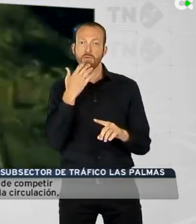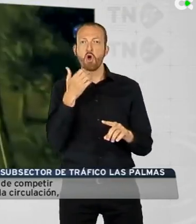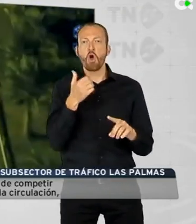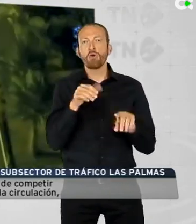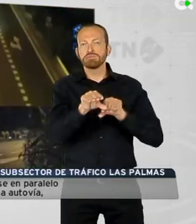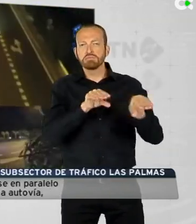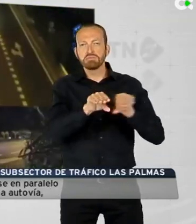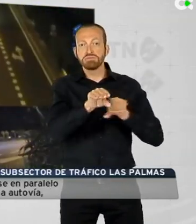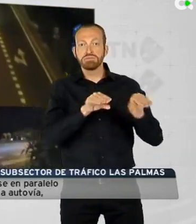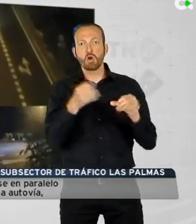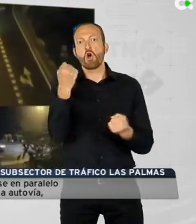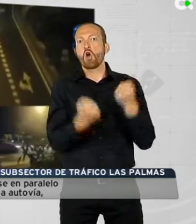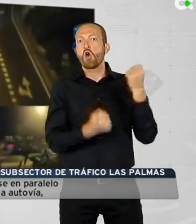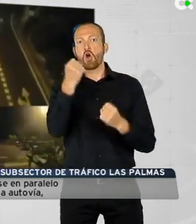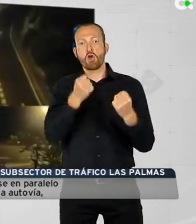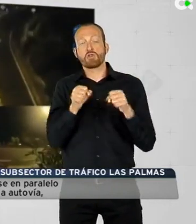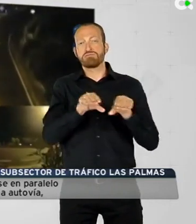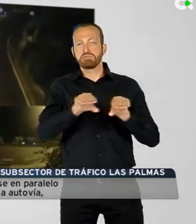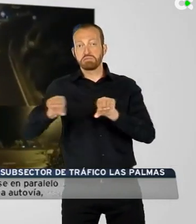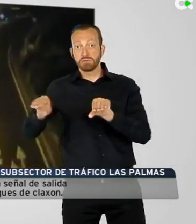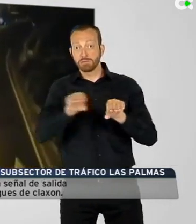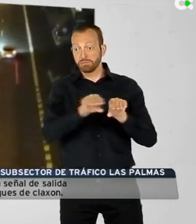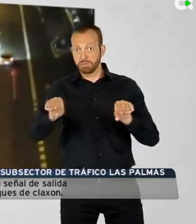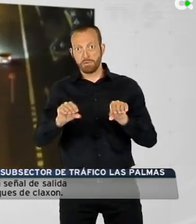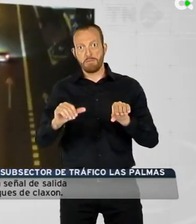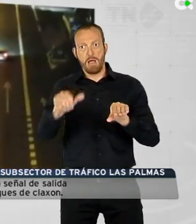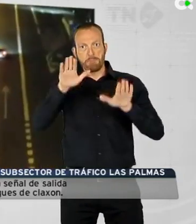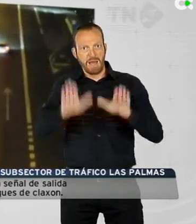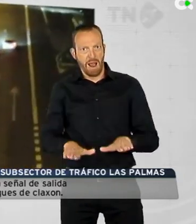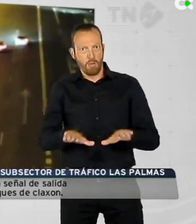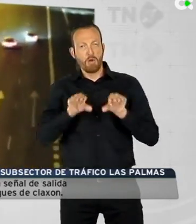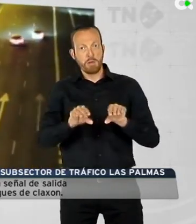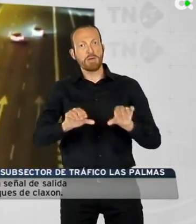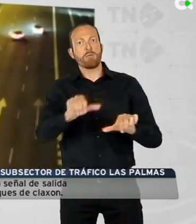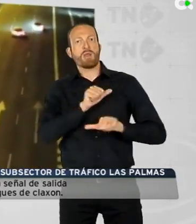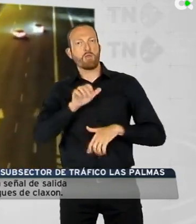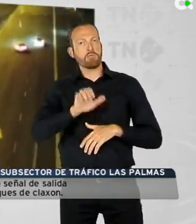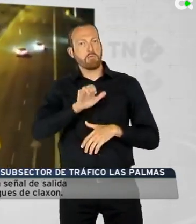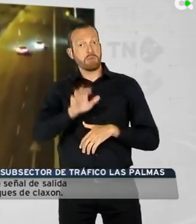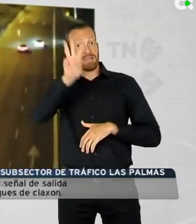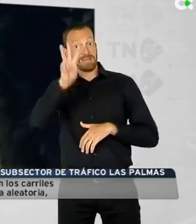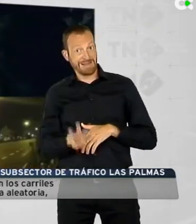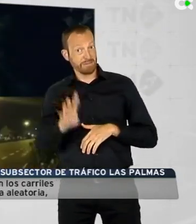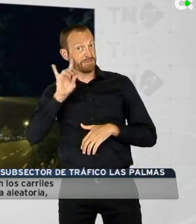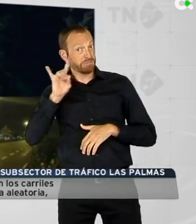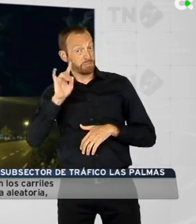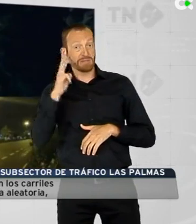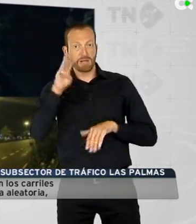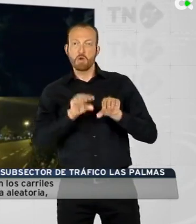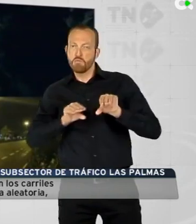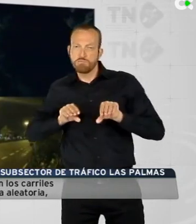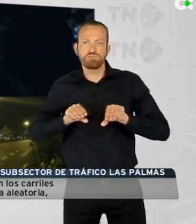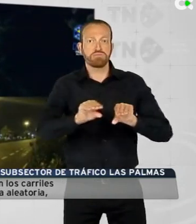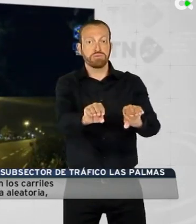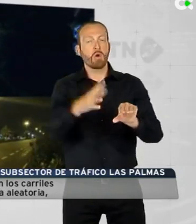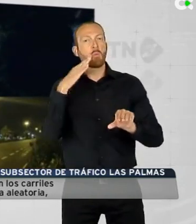retenía la circulación, colocándose en paralelo en plena autovía, esperando la señal de salida con tres toques de claxon. Sorteaban los carriles